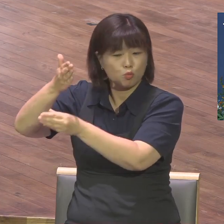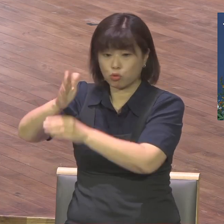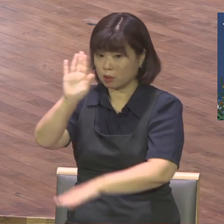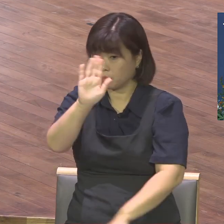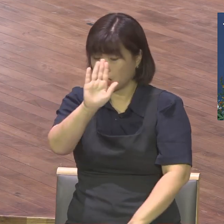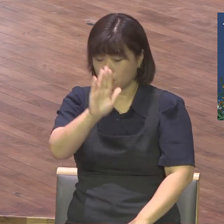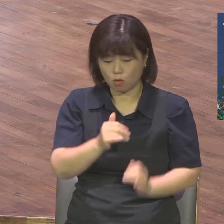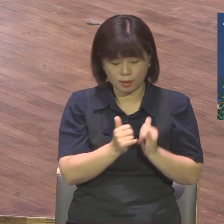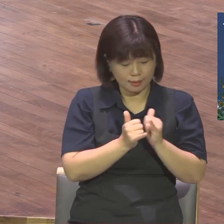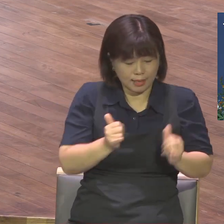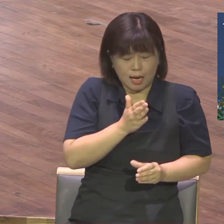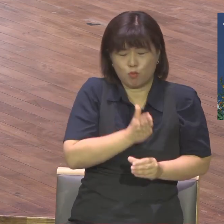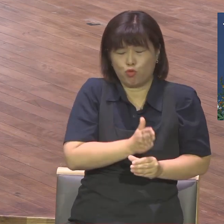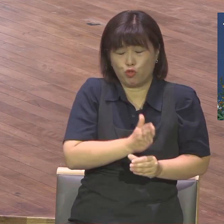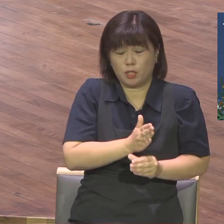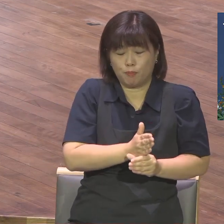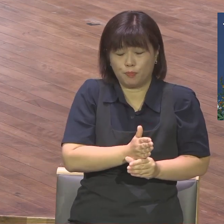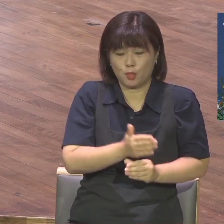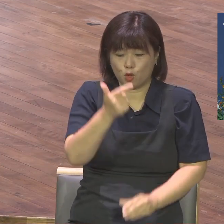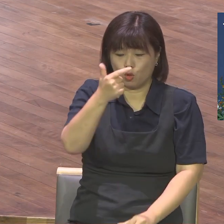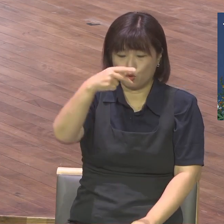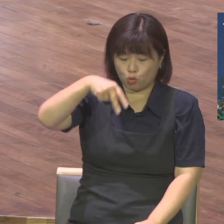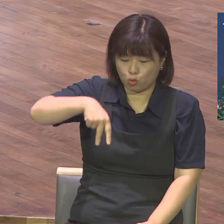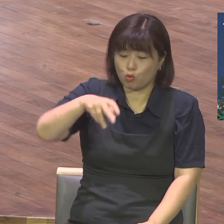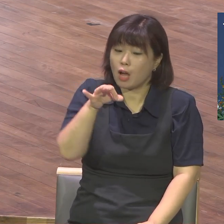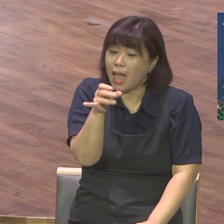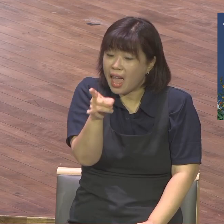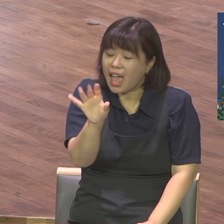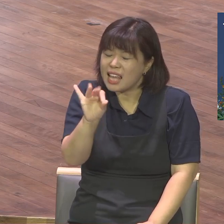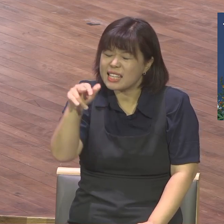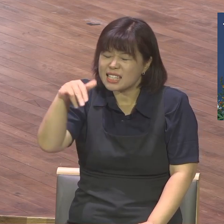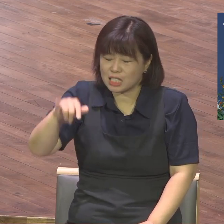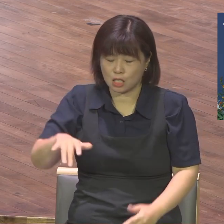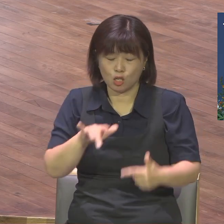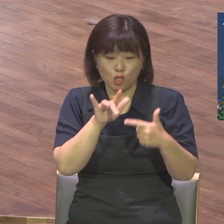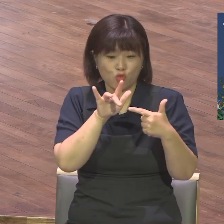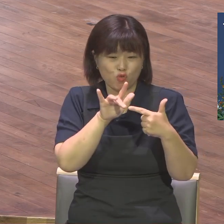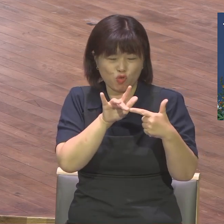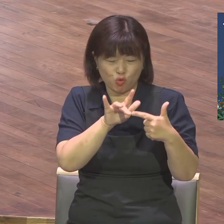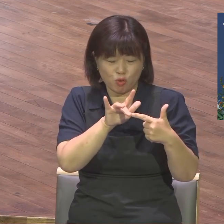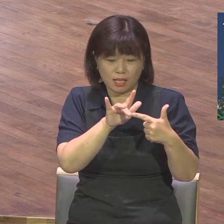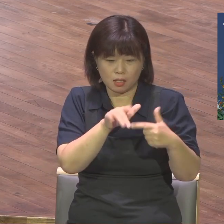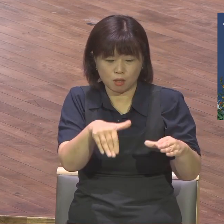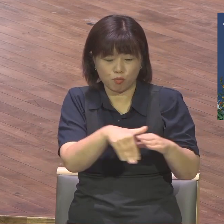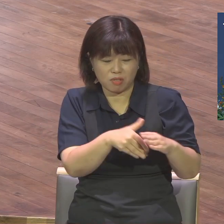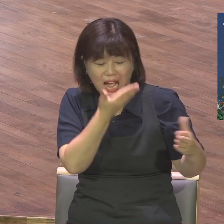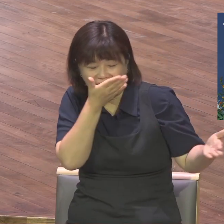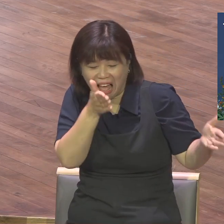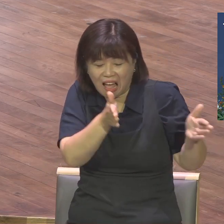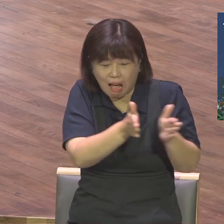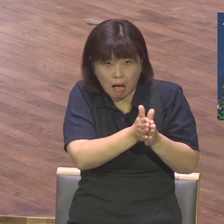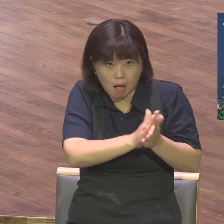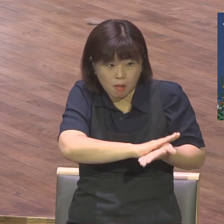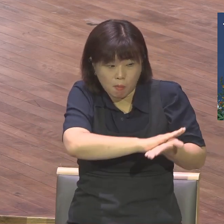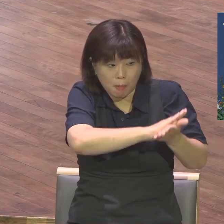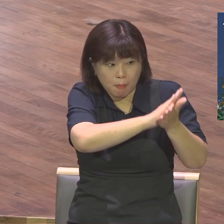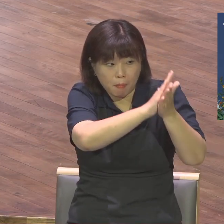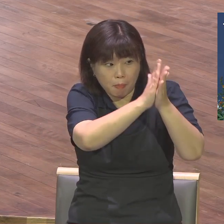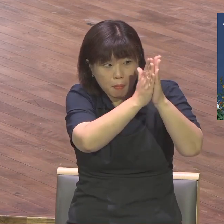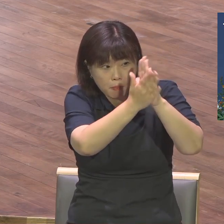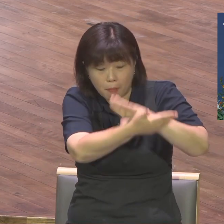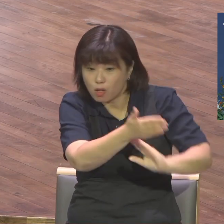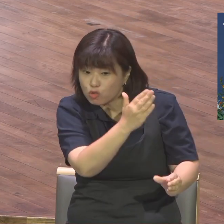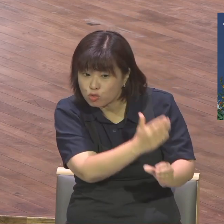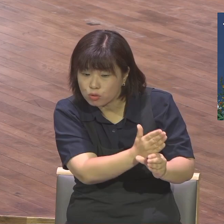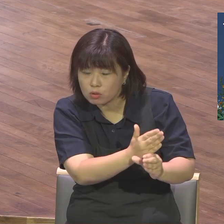중심의 뉴에이지 문화로 지금 확 그렇게 바뀌고 있어요. 조금만 방심을